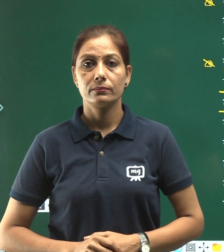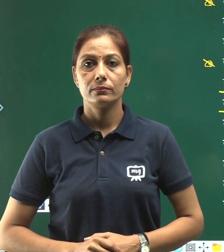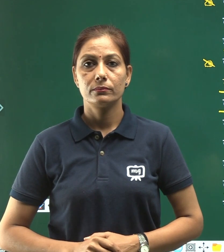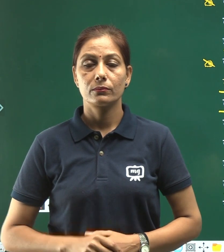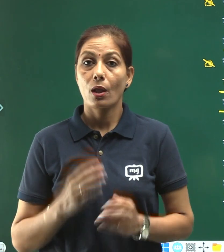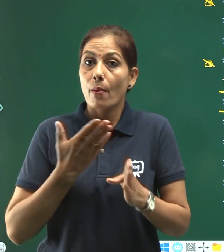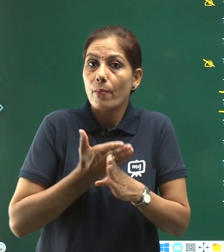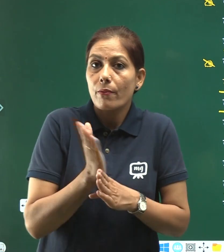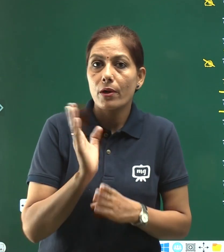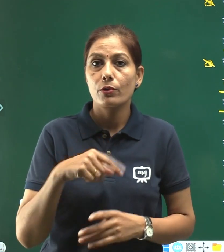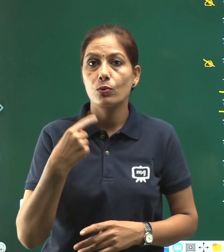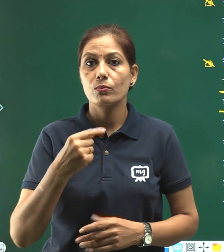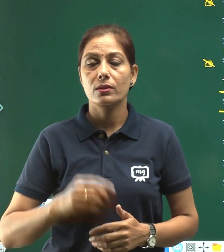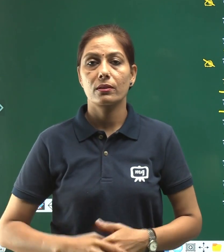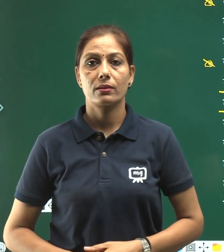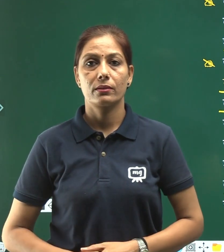प्रभावी रूप से